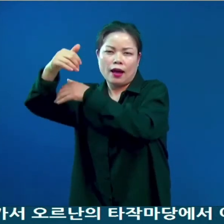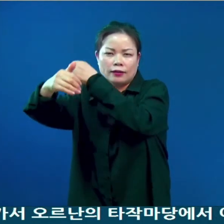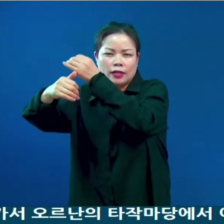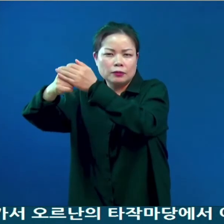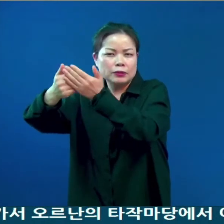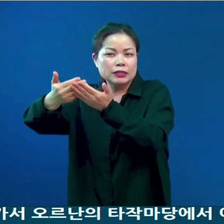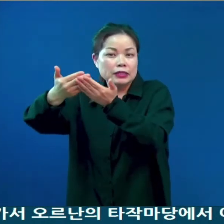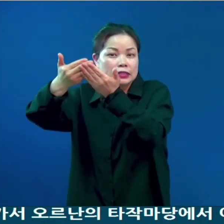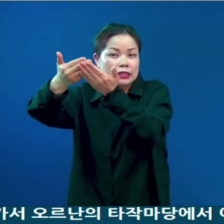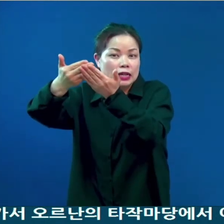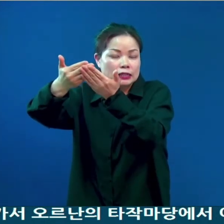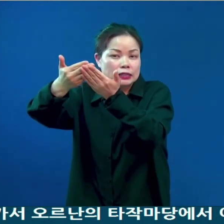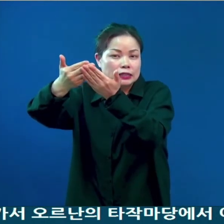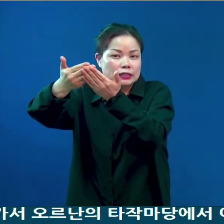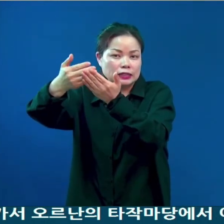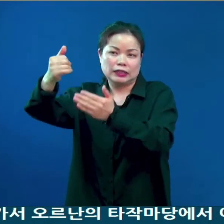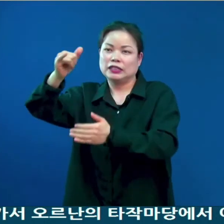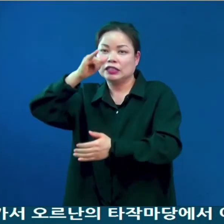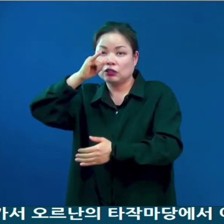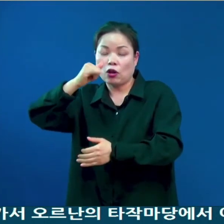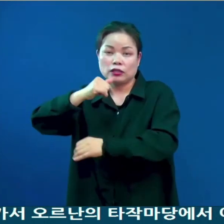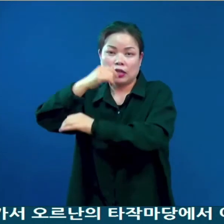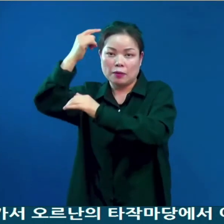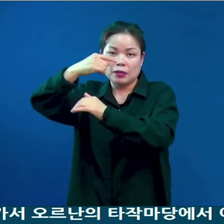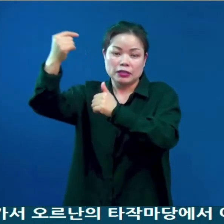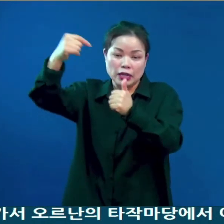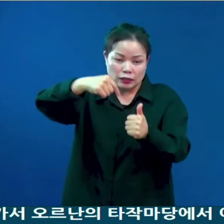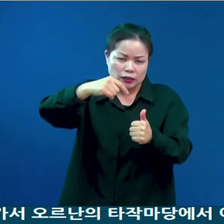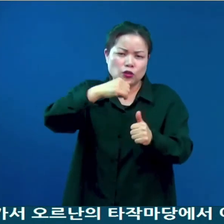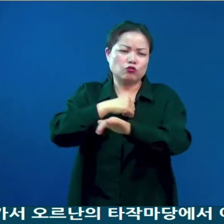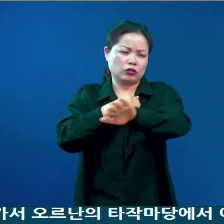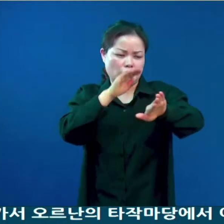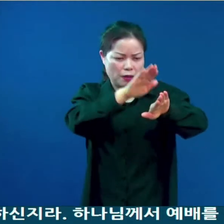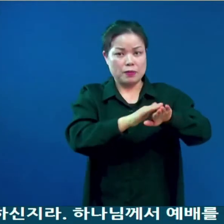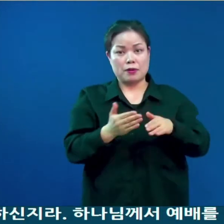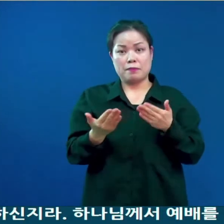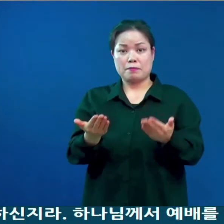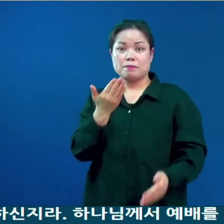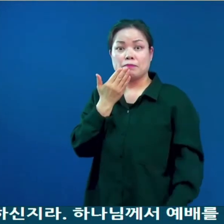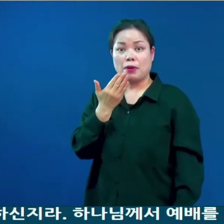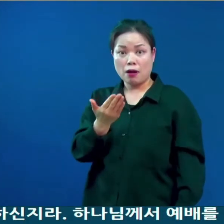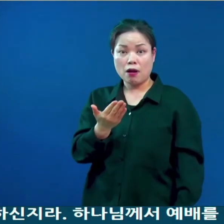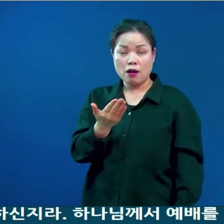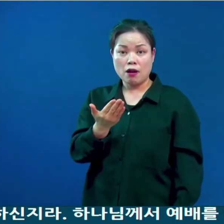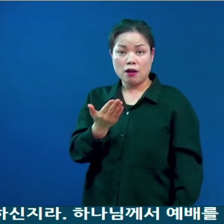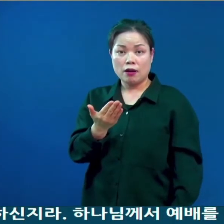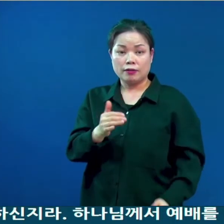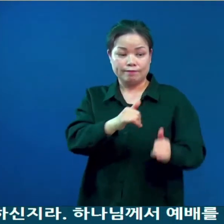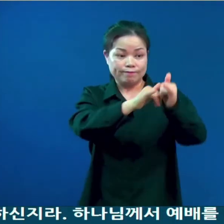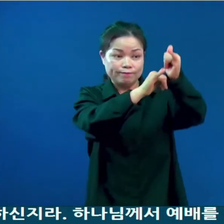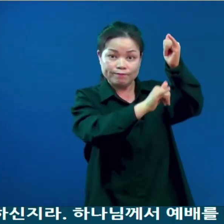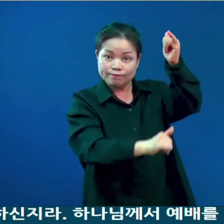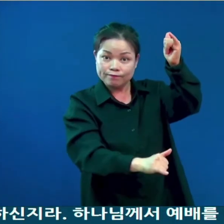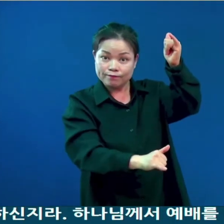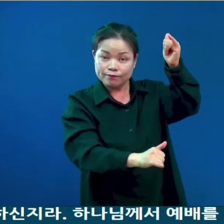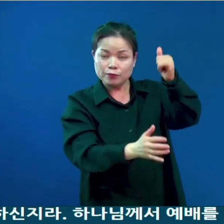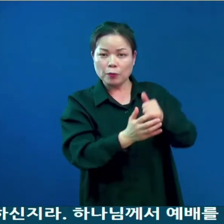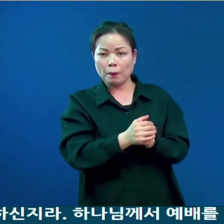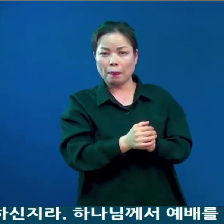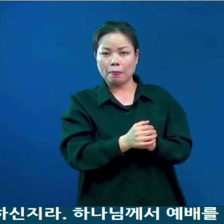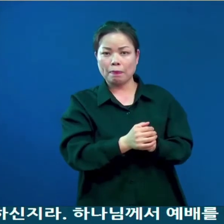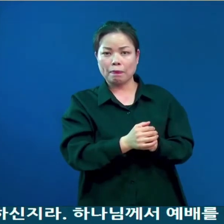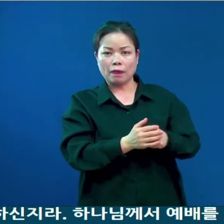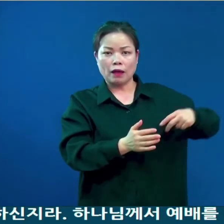하나님이 드리라는 그 사인이 있어야지만 우리가 예배를 드릴 수 있는 겁니다. 우리 역대기와